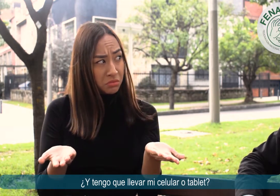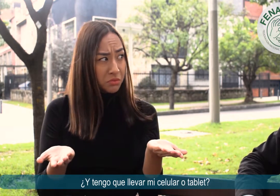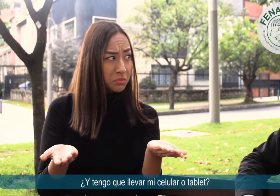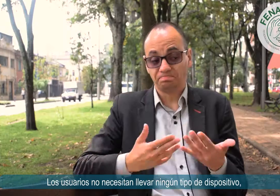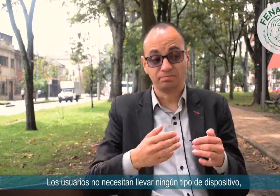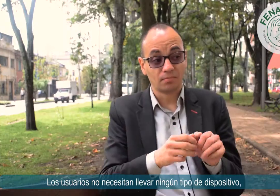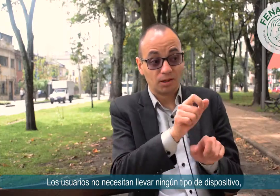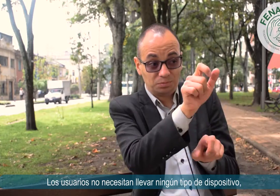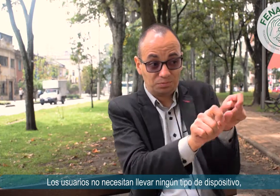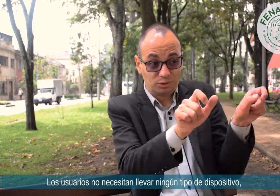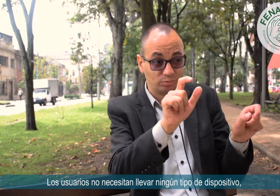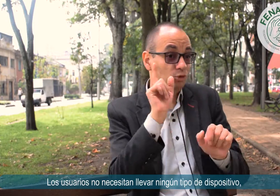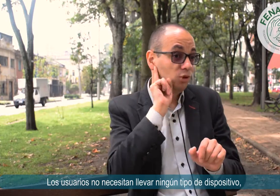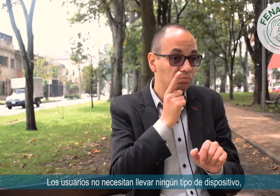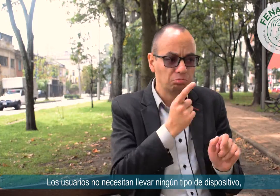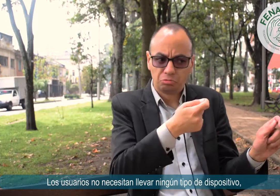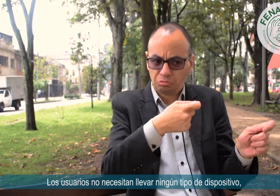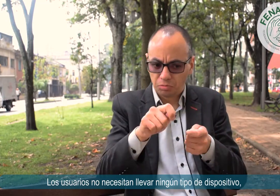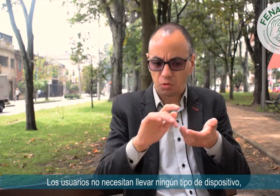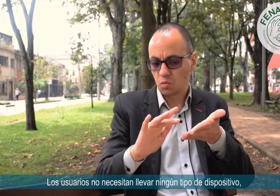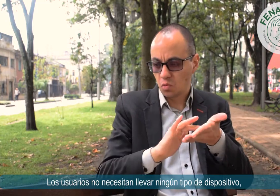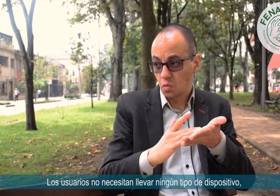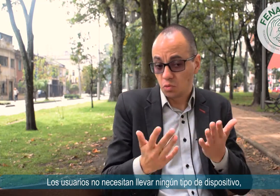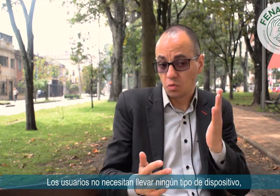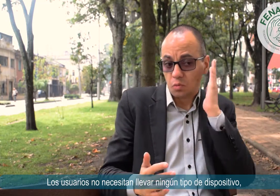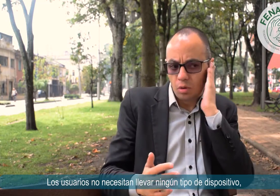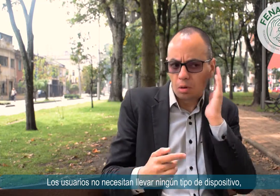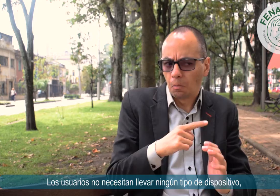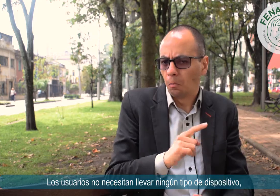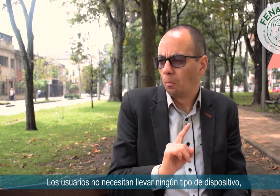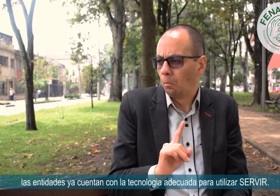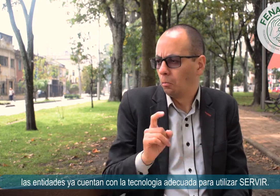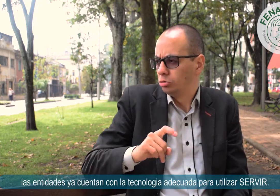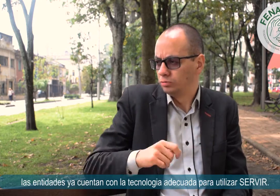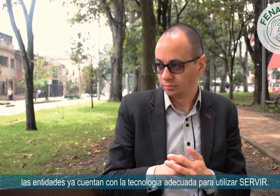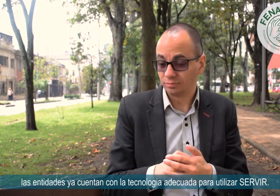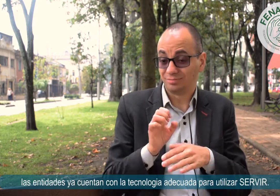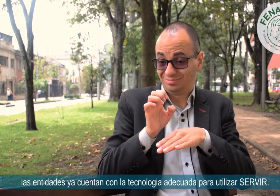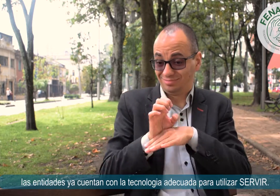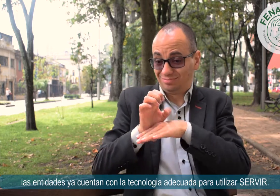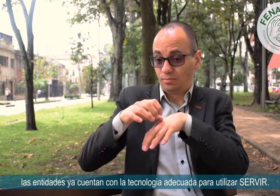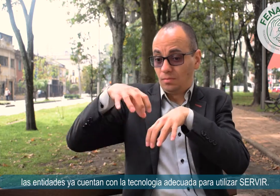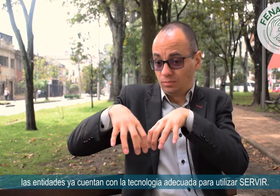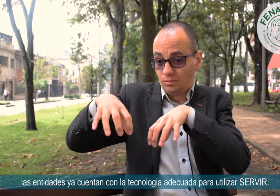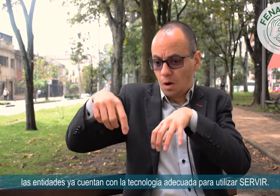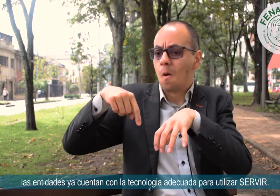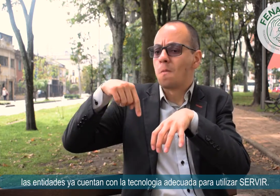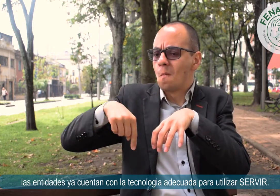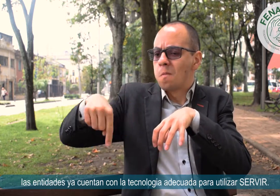Los usuarios no necesitan llevar ningún tipo de dispositivo Las entidades ya cuentan con la tecnología adecuada para utilizar